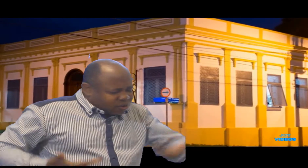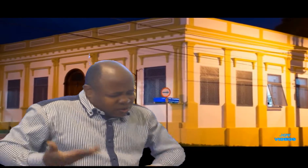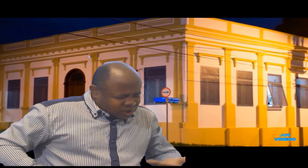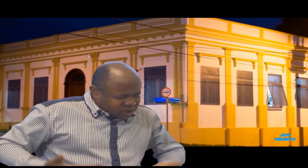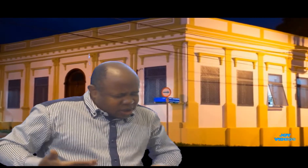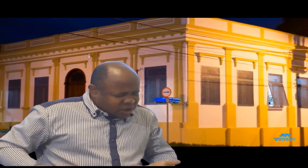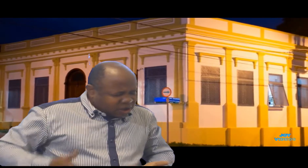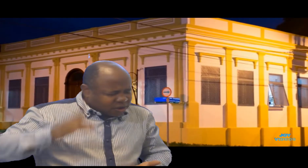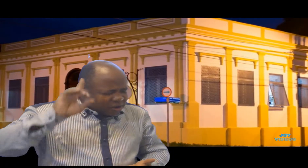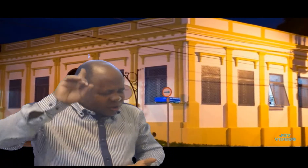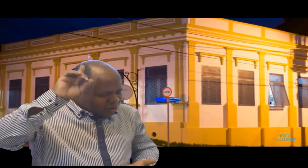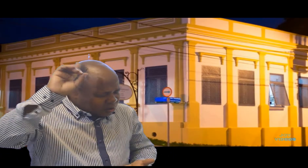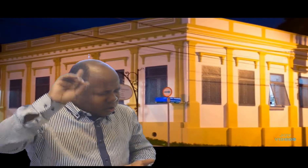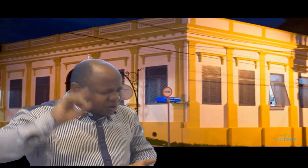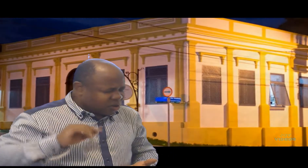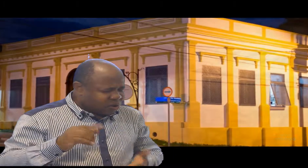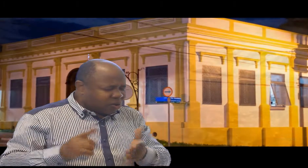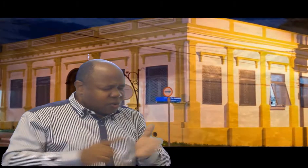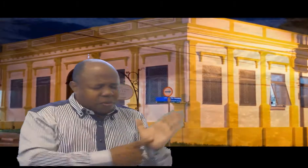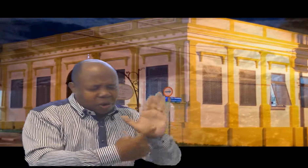mostre para eles, para cada um de nós, Pai,